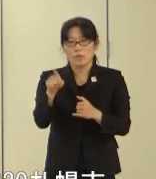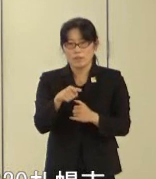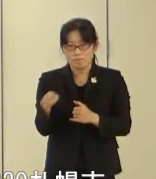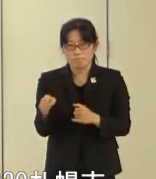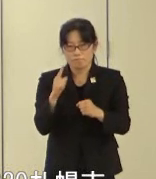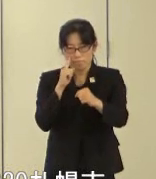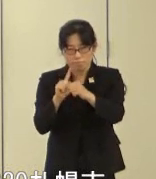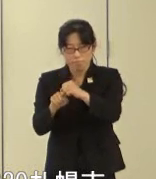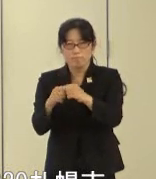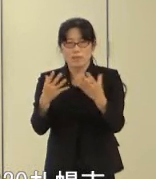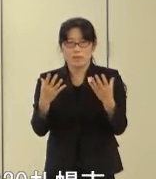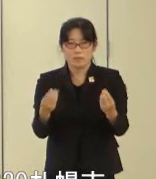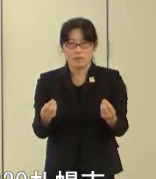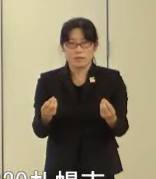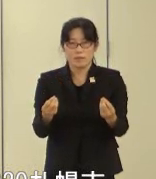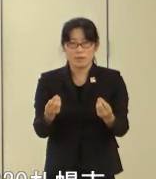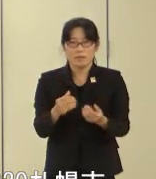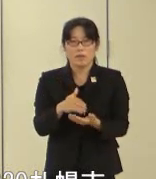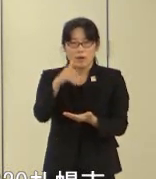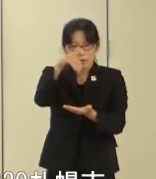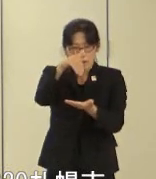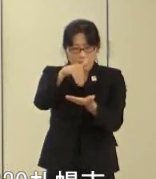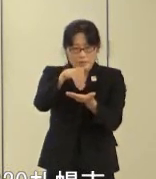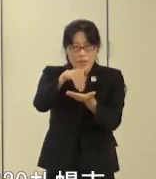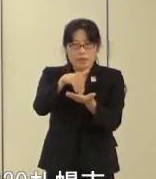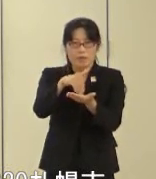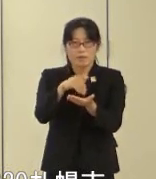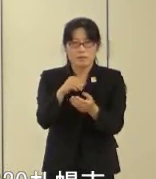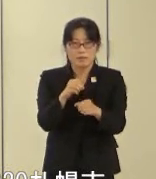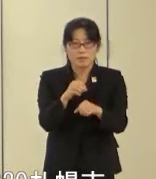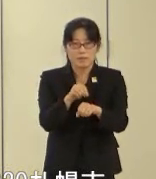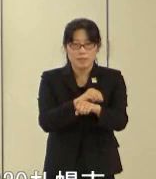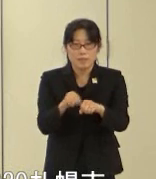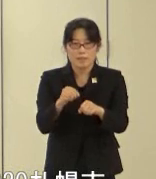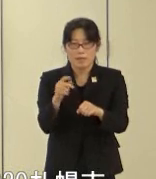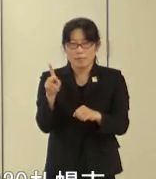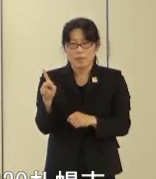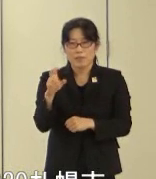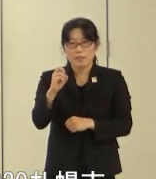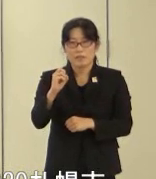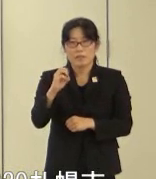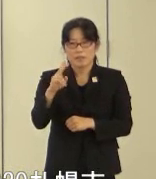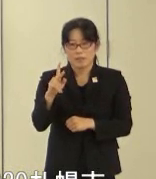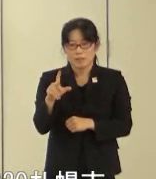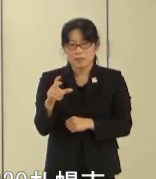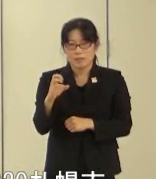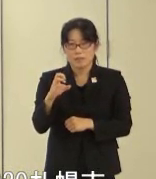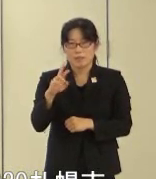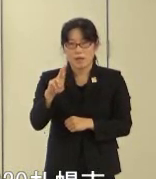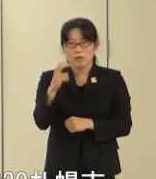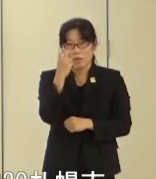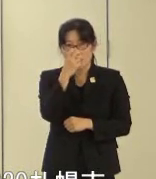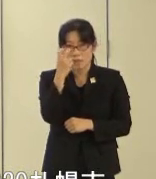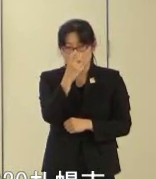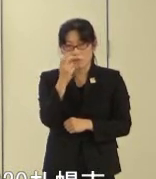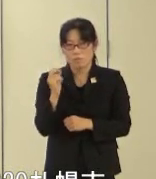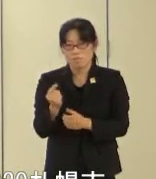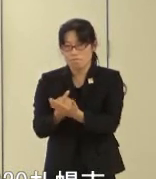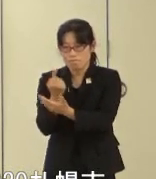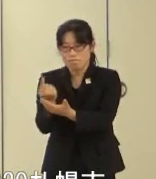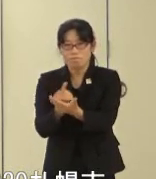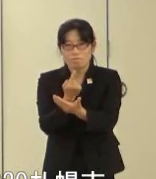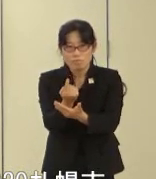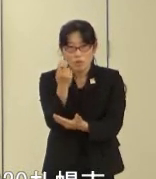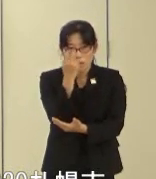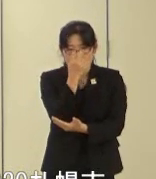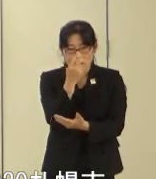。これはあくまでもこの臨時 PCR 検査センターとお店単位での出前型の検